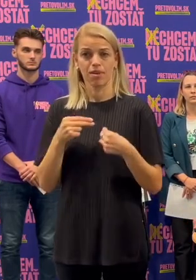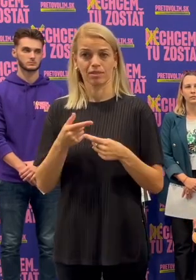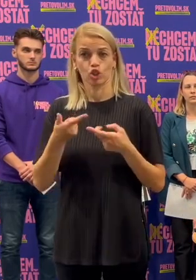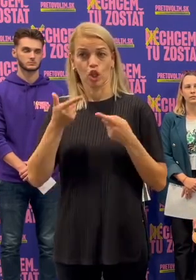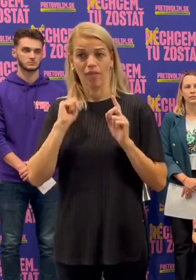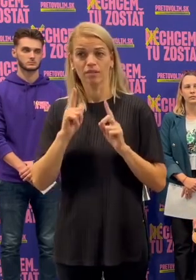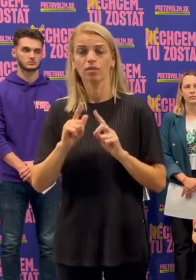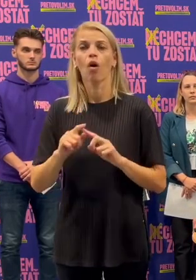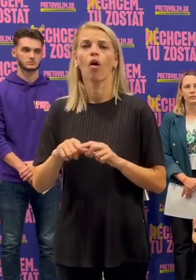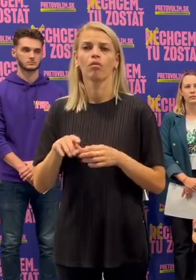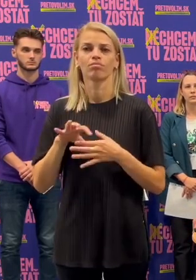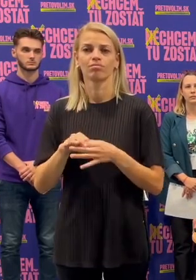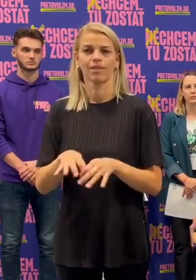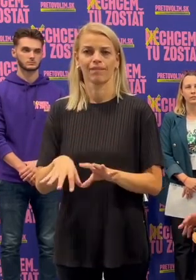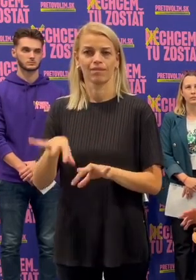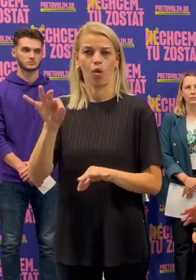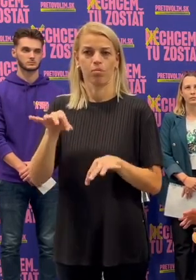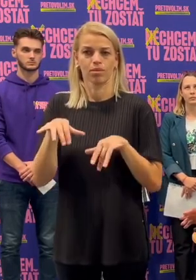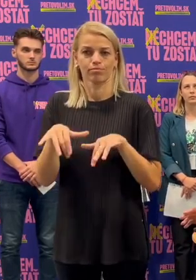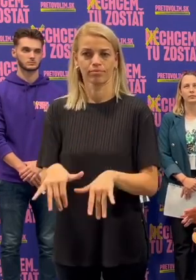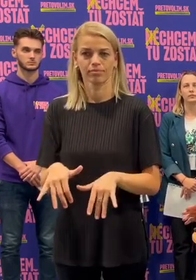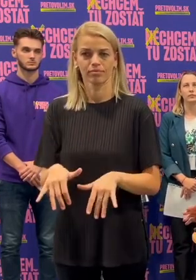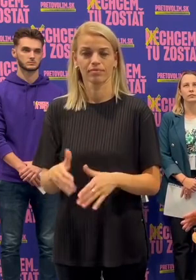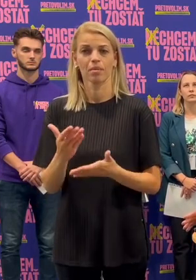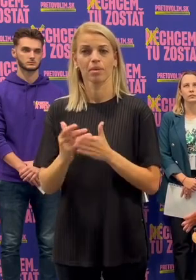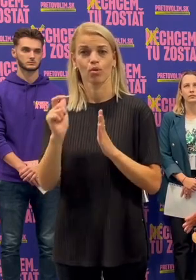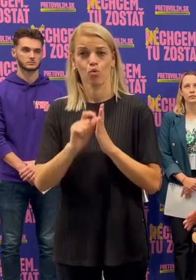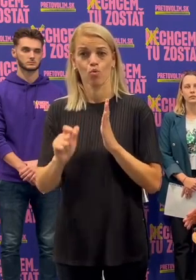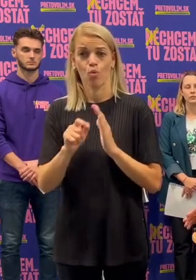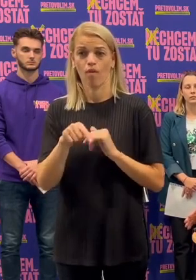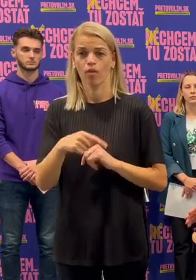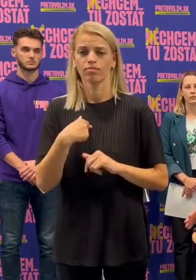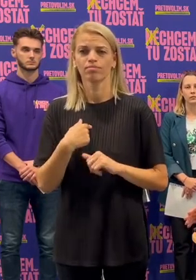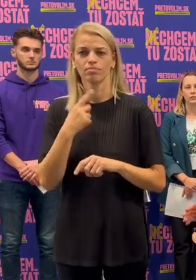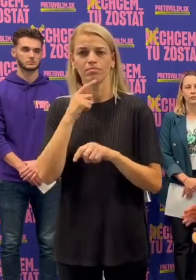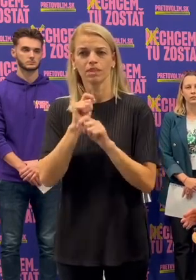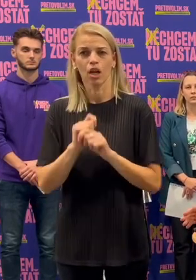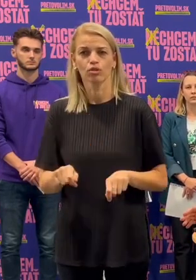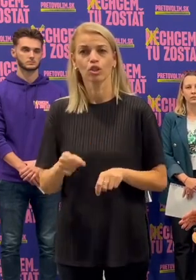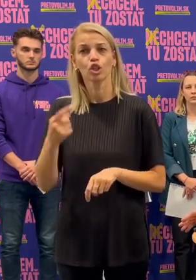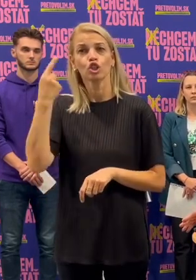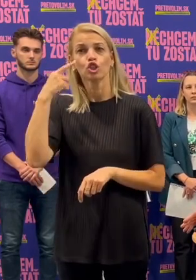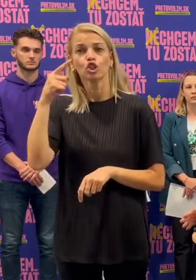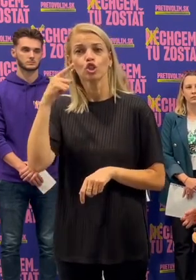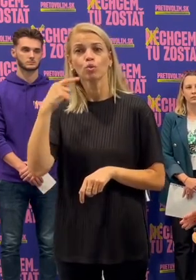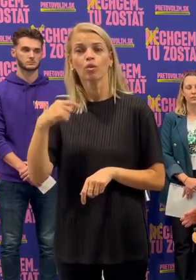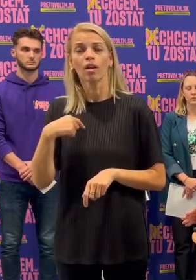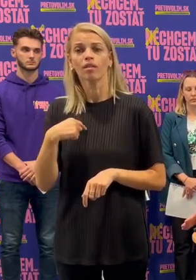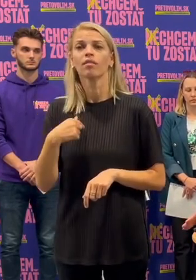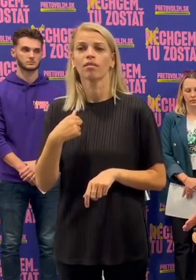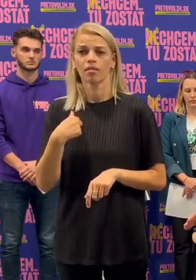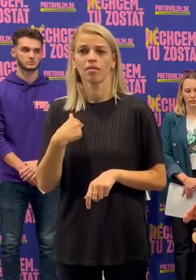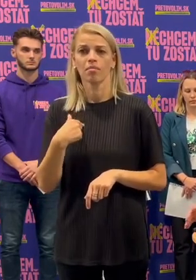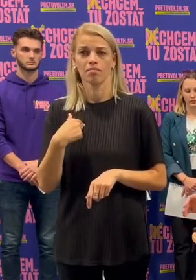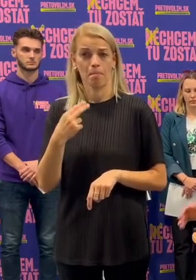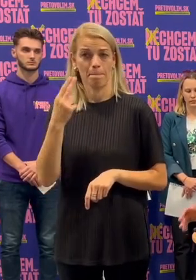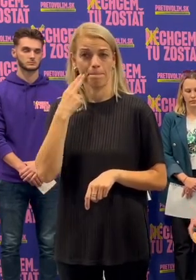sa nasledujúcich parlamentných volieb. Z toho dôvodu sme sa rozhodli, že pre študentov prenajmeme vlak, ktorý vyrazí v